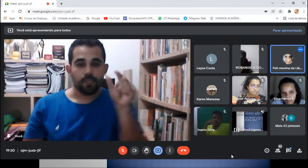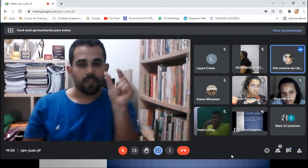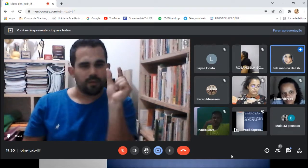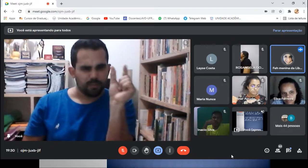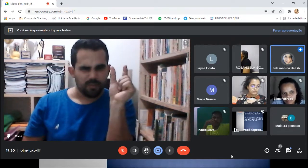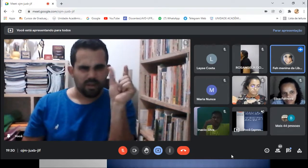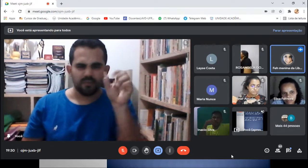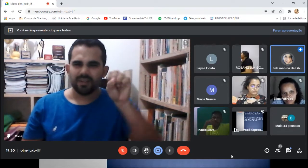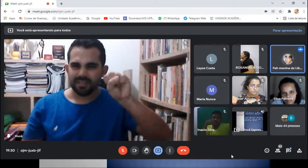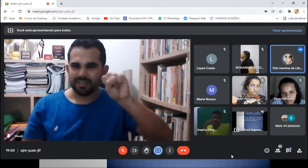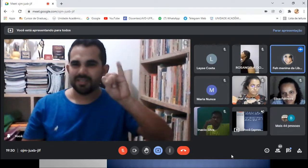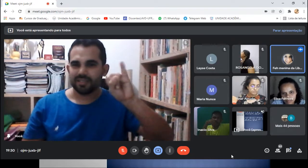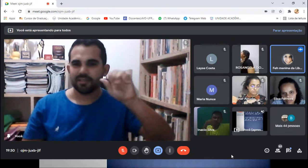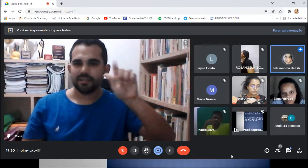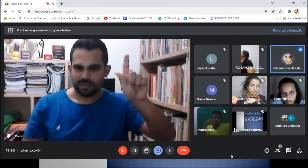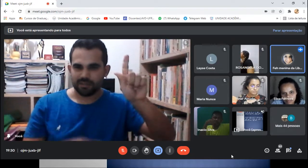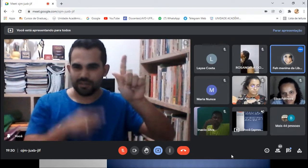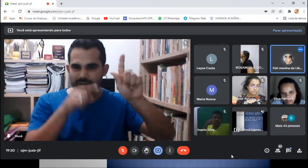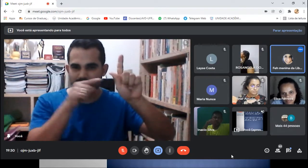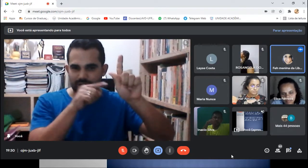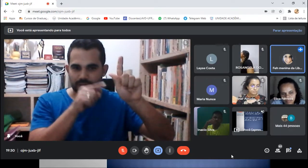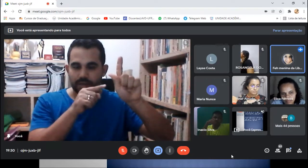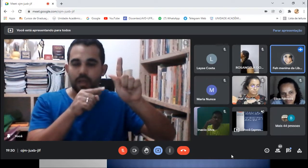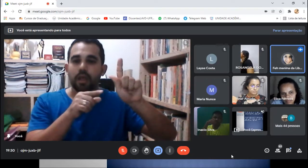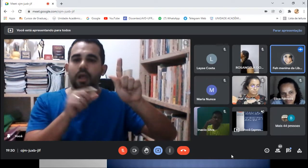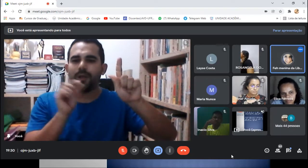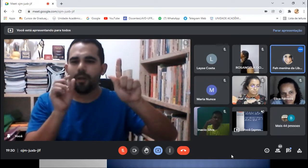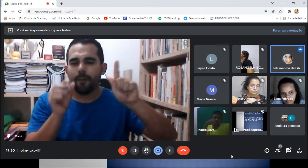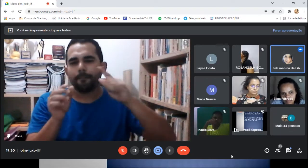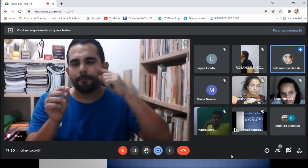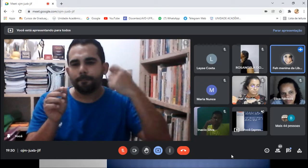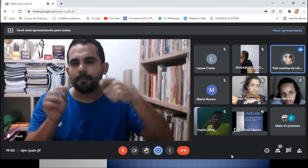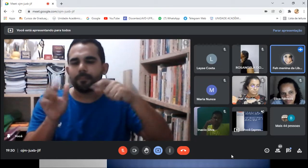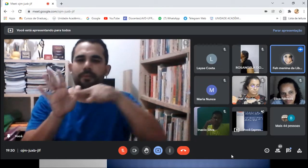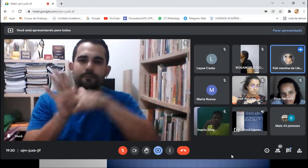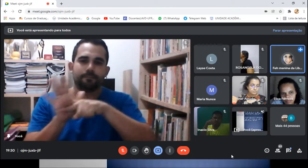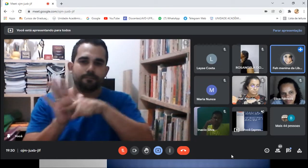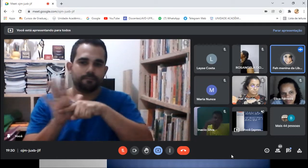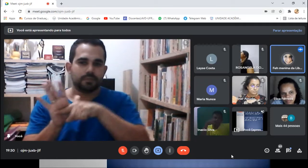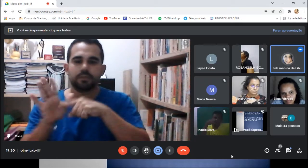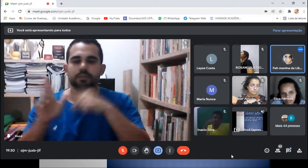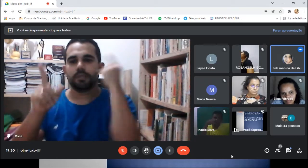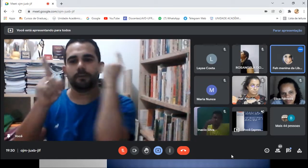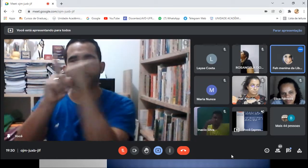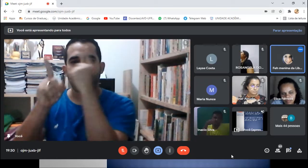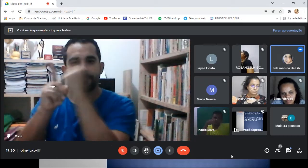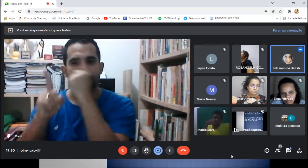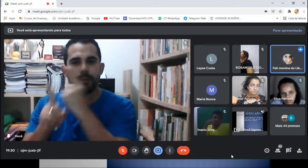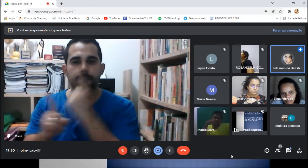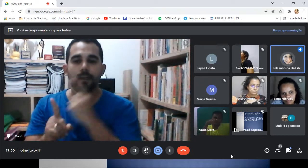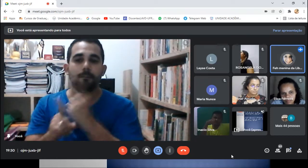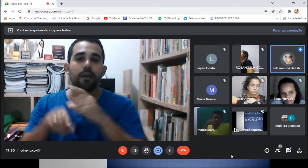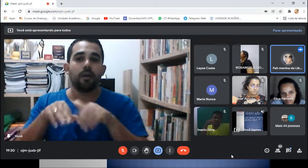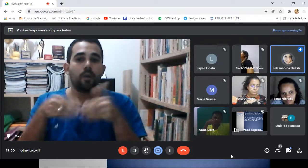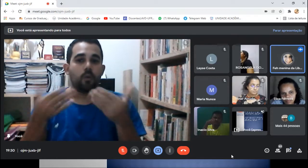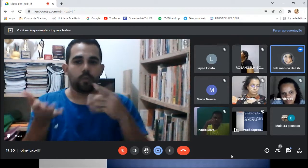Então, conforme vocês viram aí no slide, o signo, essa partezinha, é uma pesquisa que